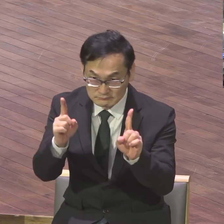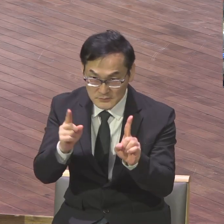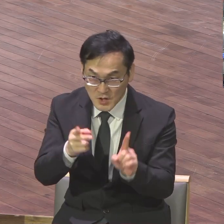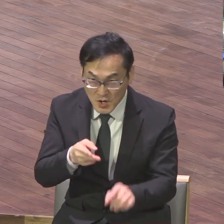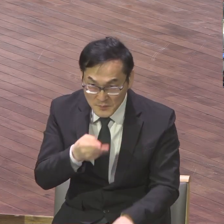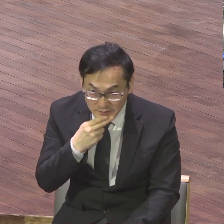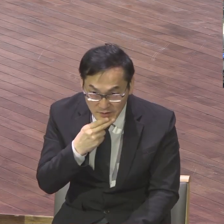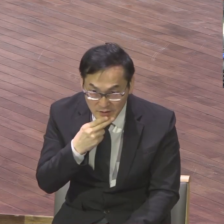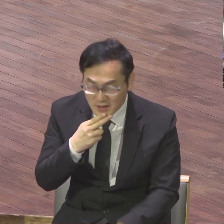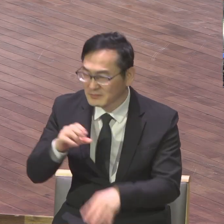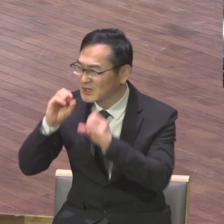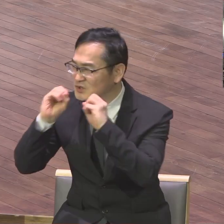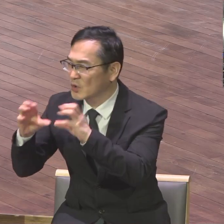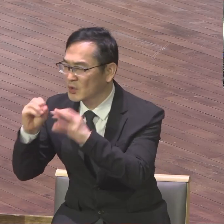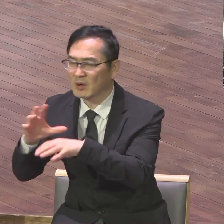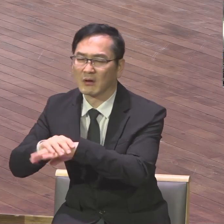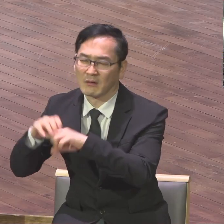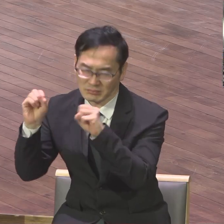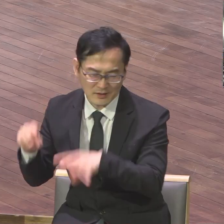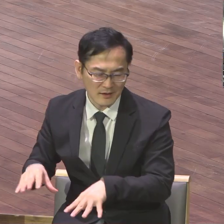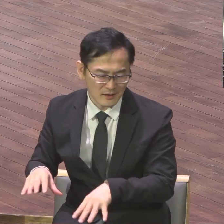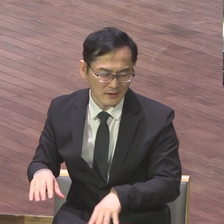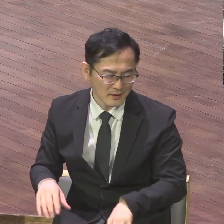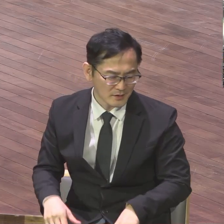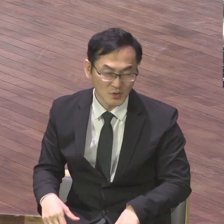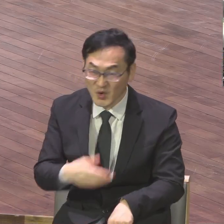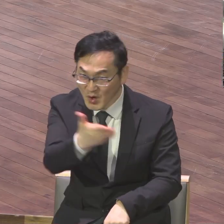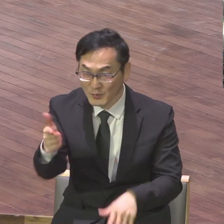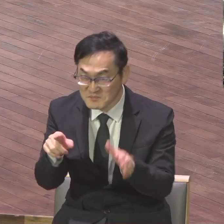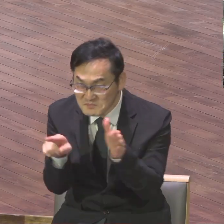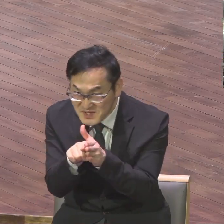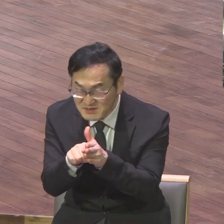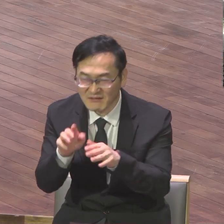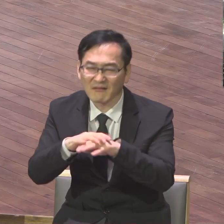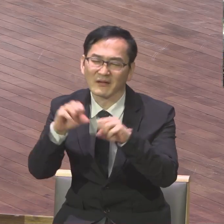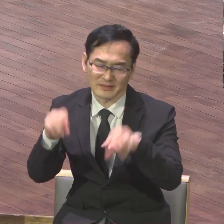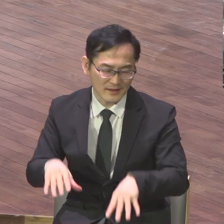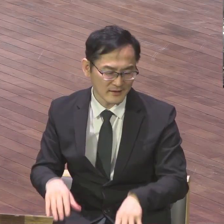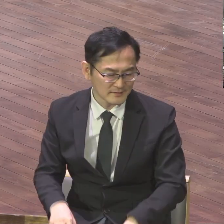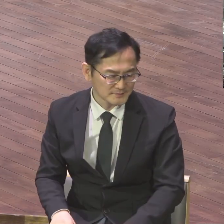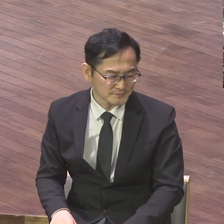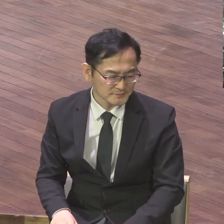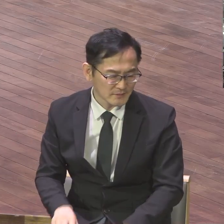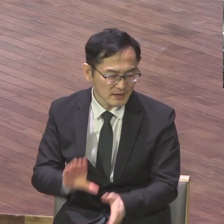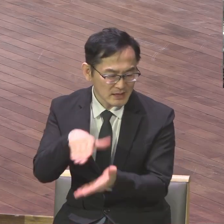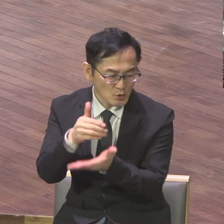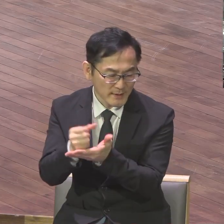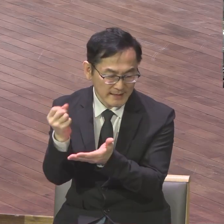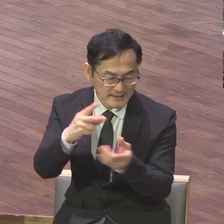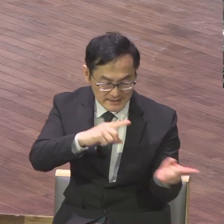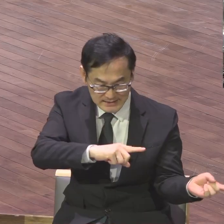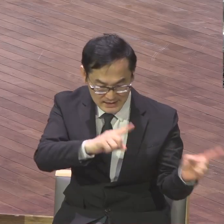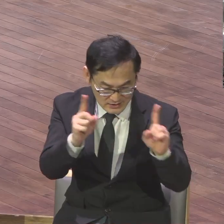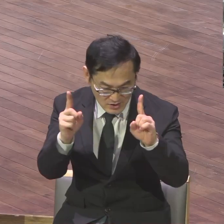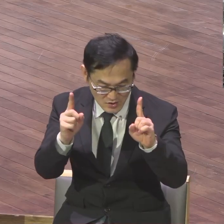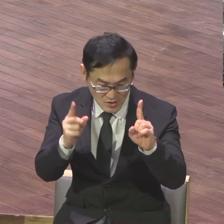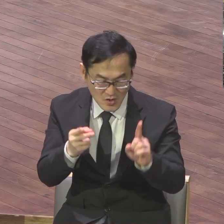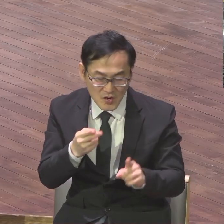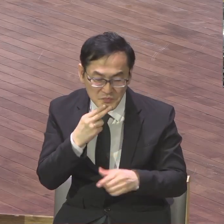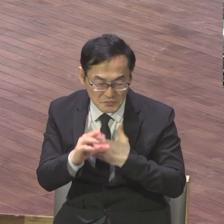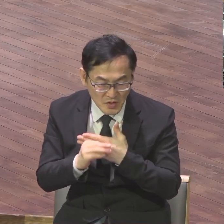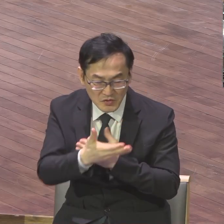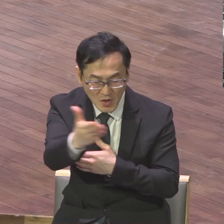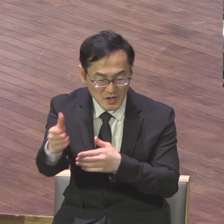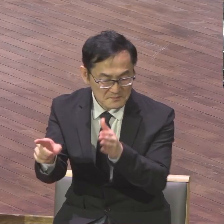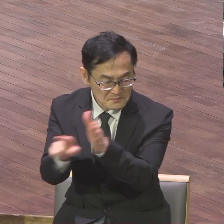우리가 전파하는 것도 헛것이요 또 너희 믿음도 헛것이며 17절에 그리스도께서 다시 살아나신 일이 없으면